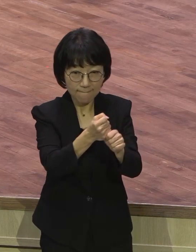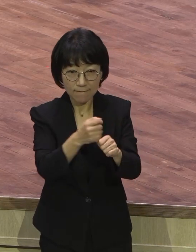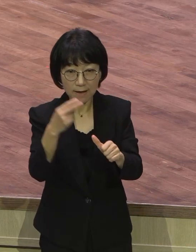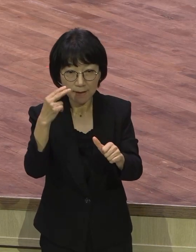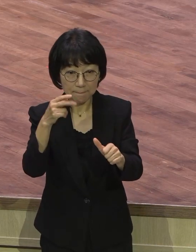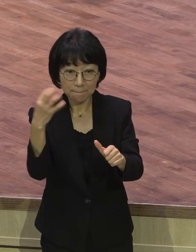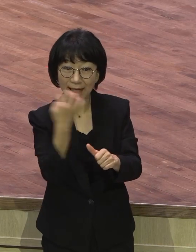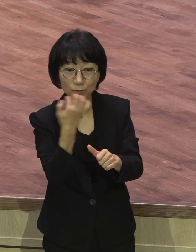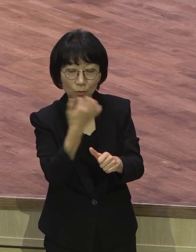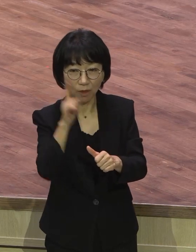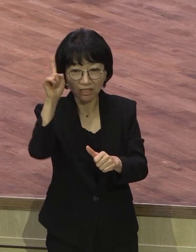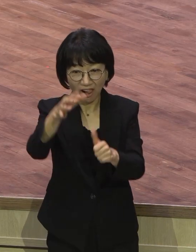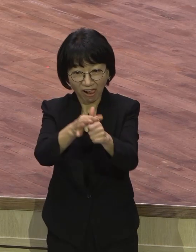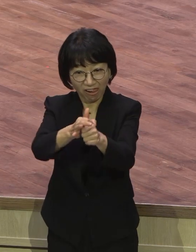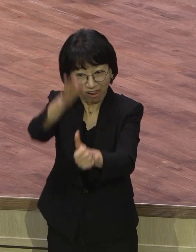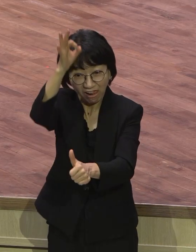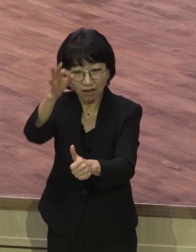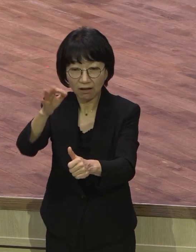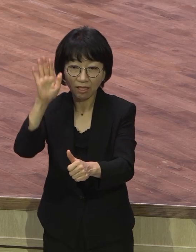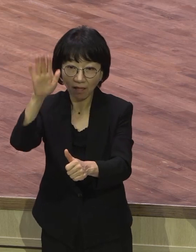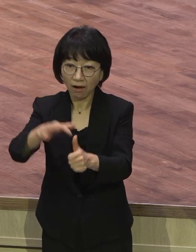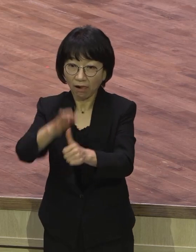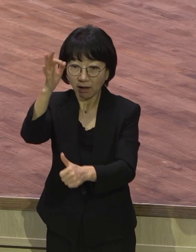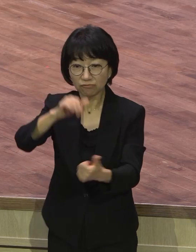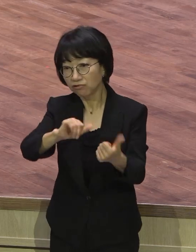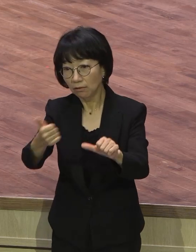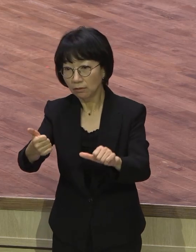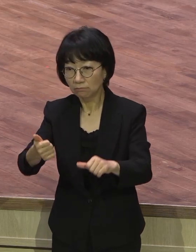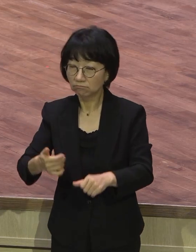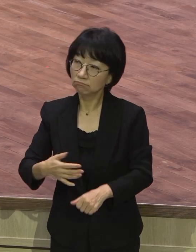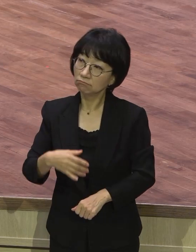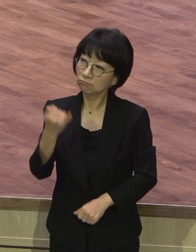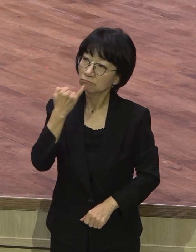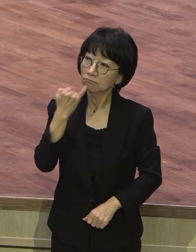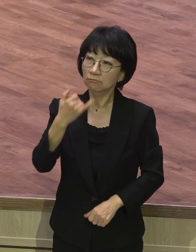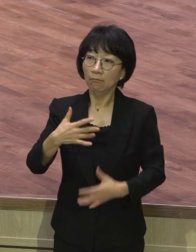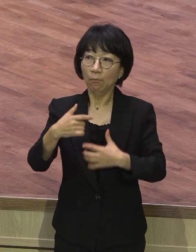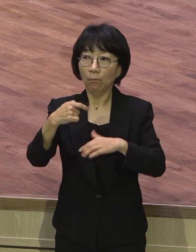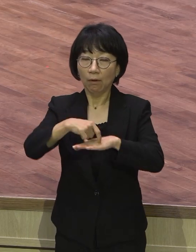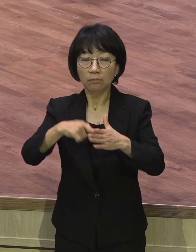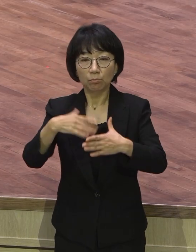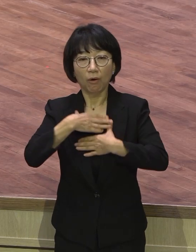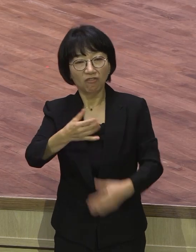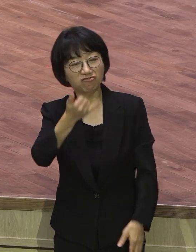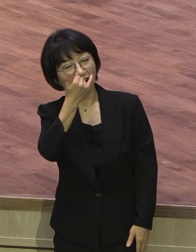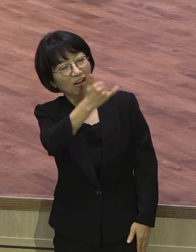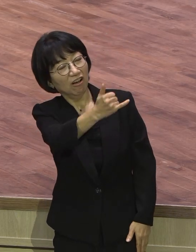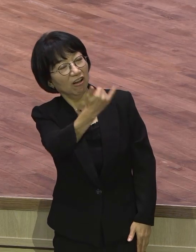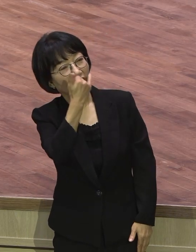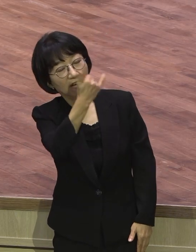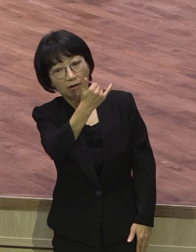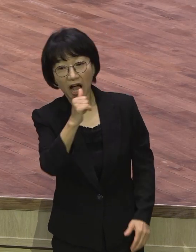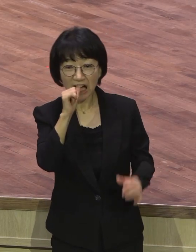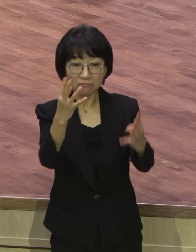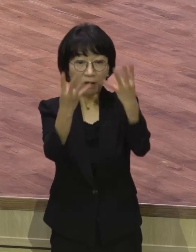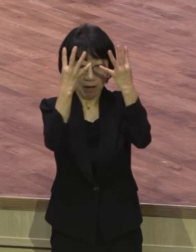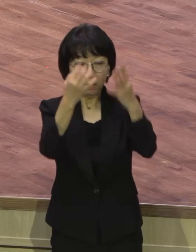내일 사형인데 그걸 자 내일 사형 당하는데 잔다니까요 베드로가 얼마나